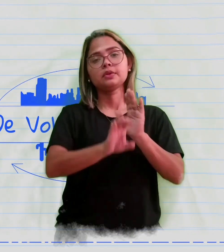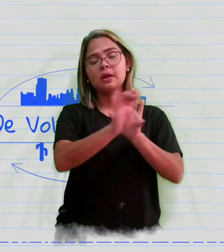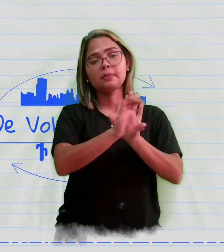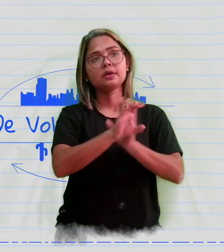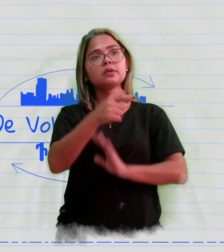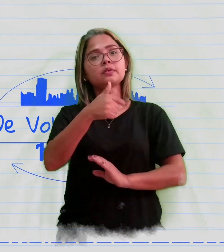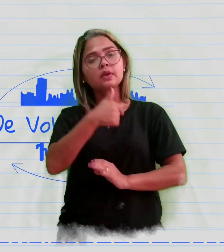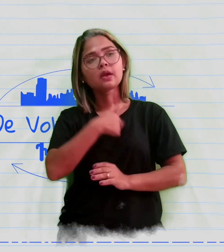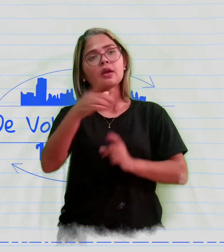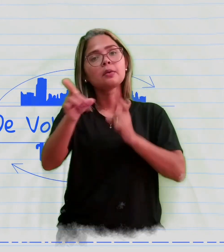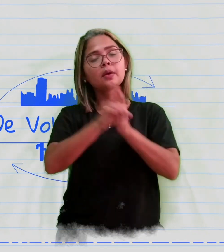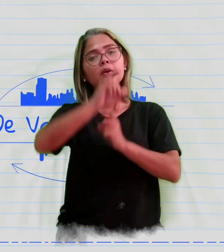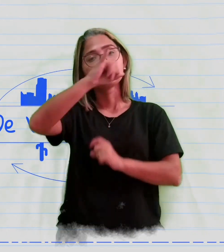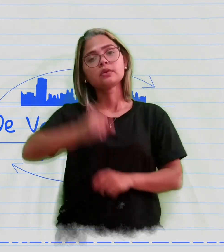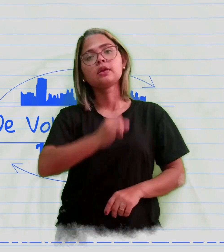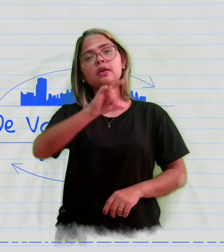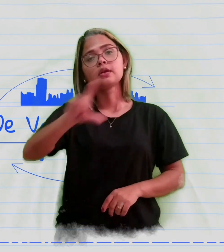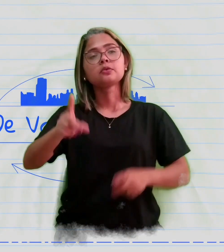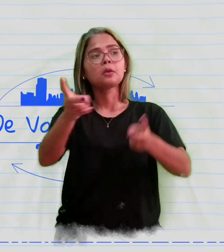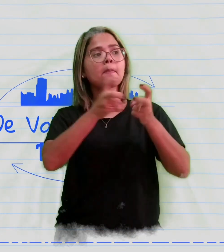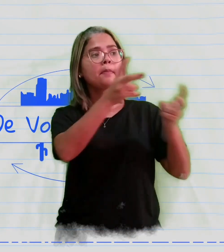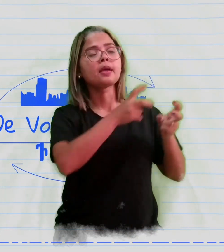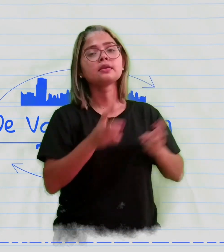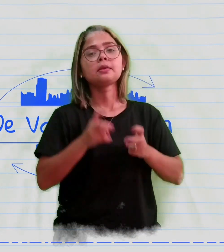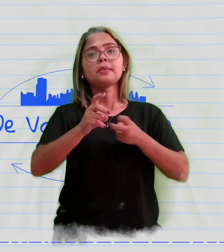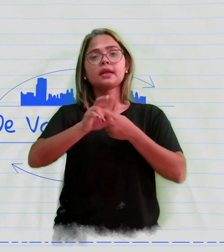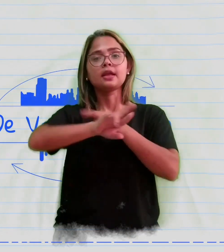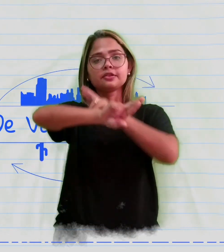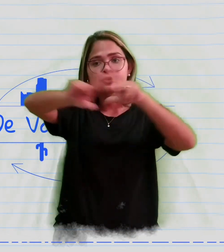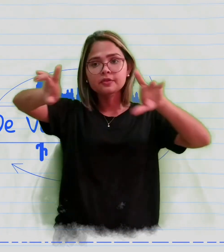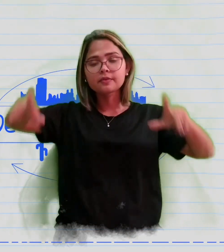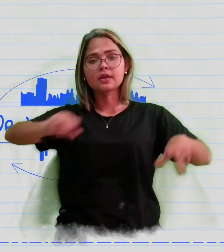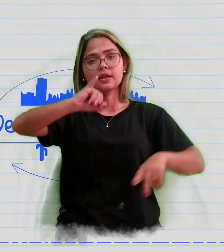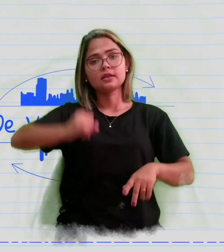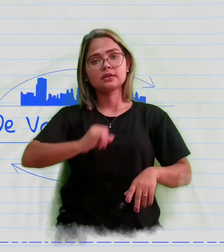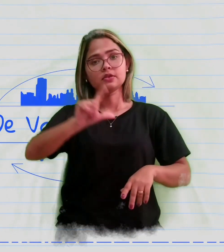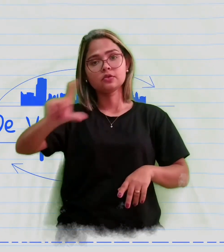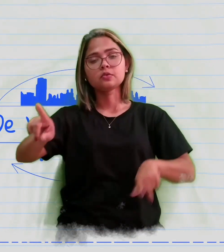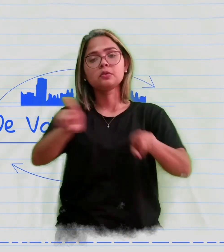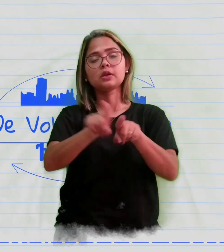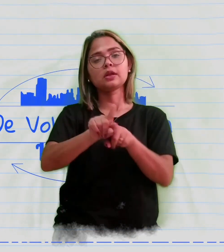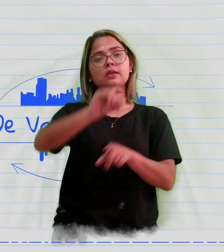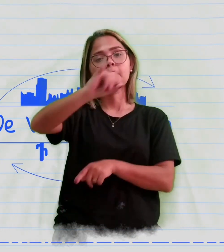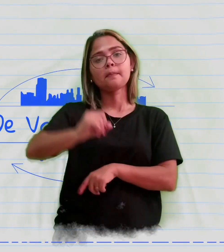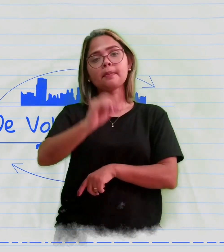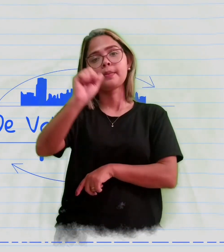de fato a Júlia mais inteira e perceber o que que é Júlia e o que que é Jandê. E, de certa forma, assim, eu não acredito nessa coisa de você entrar